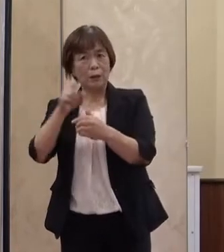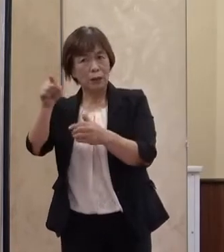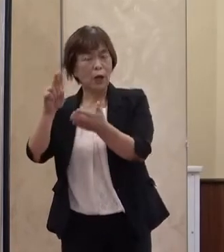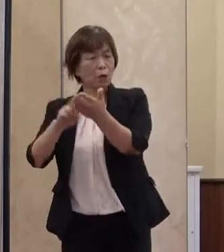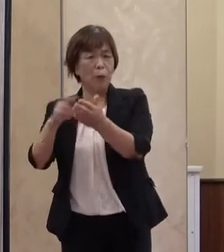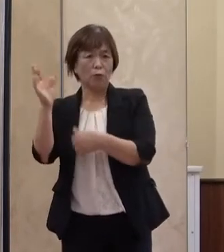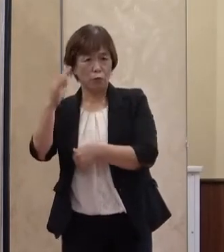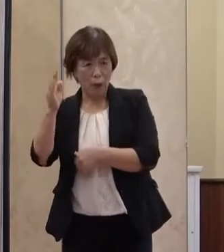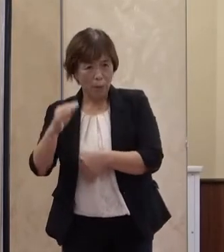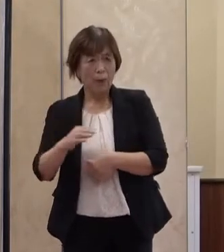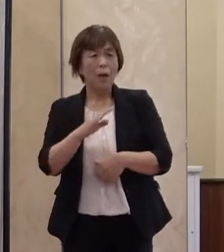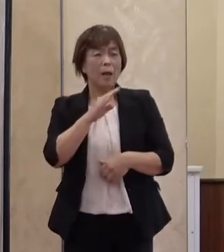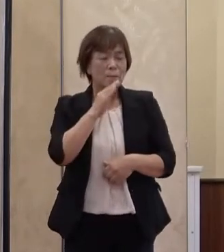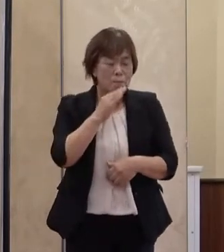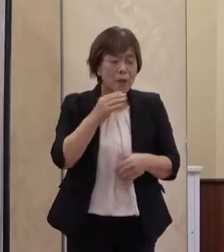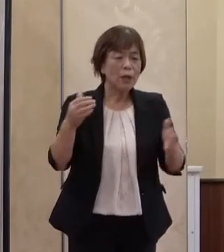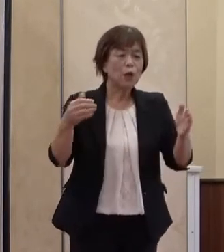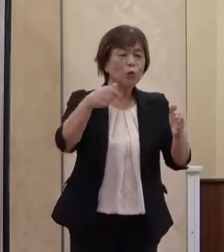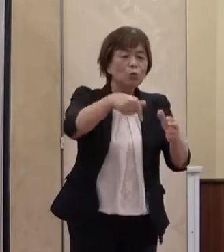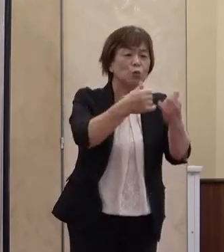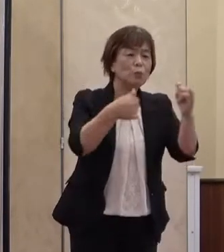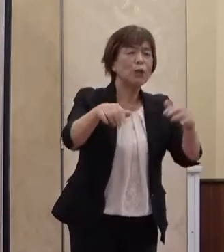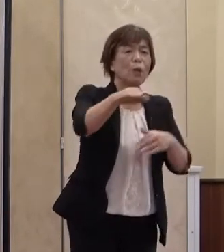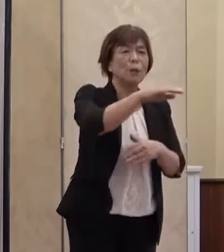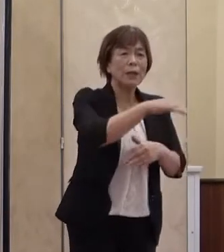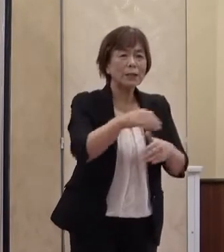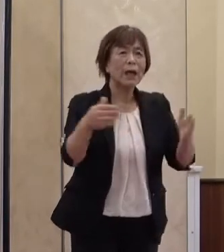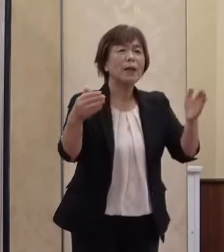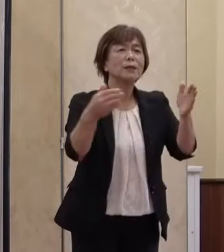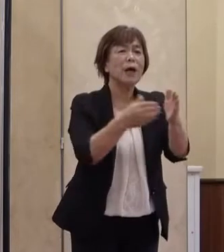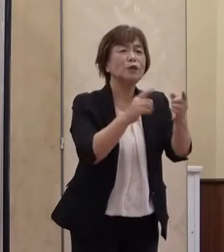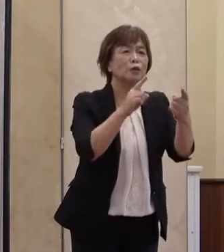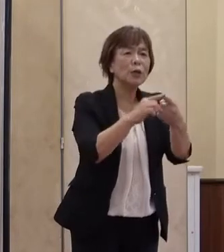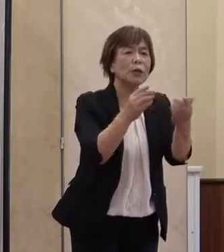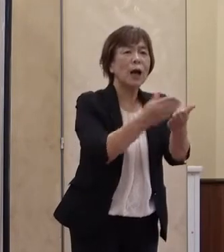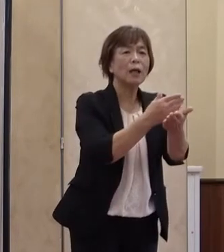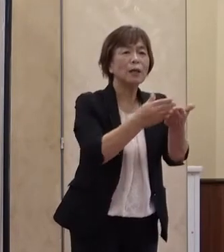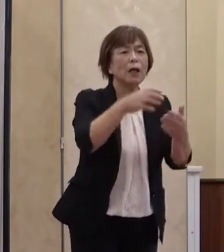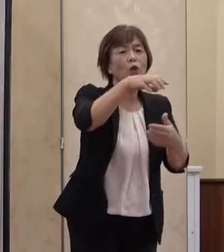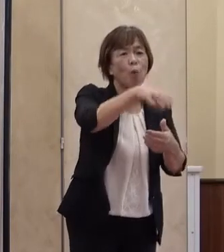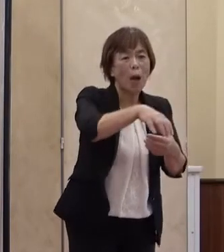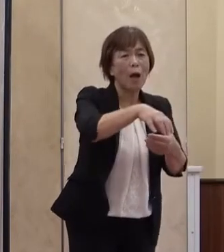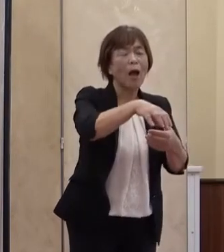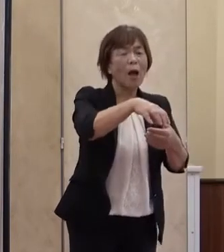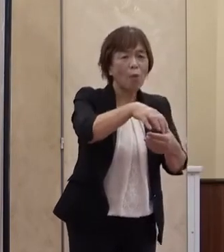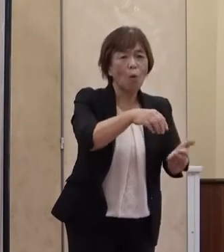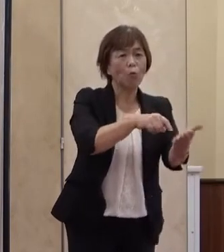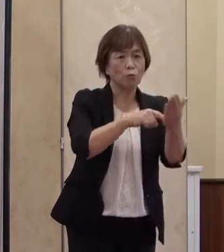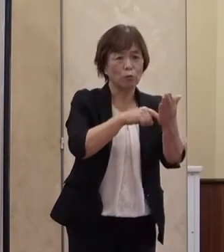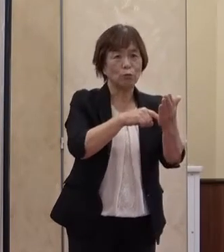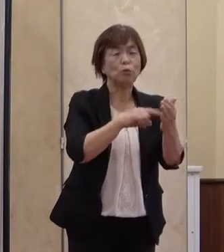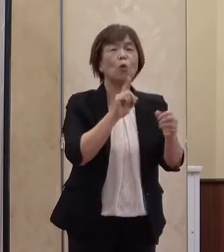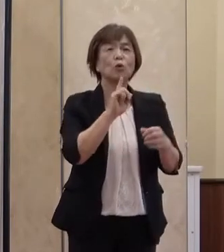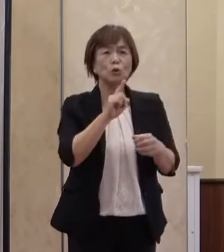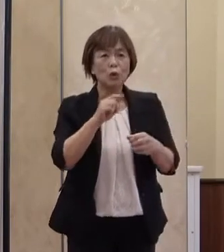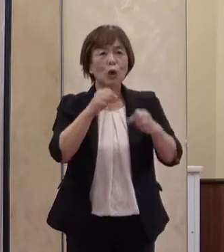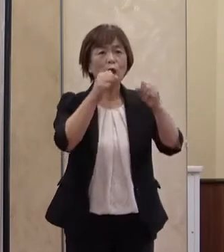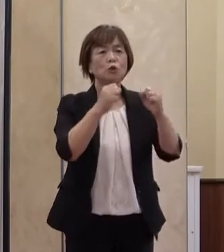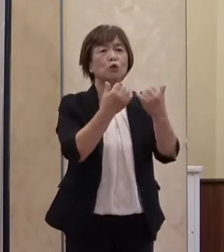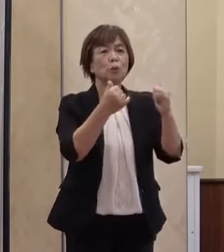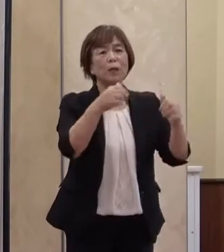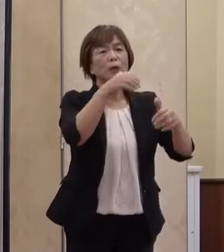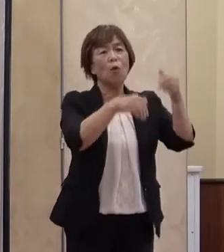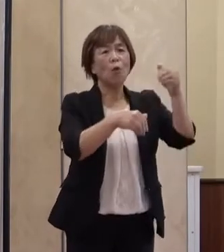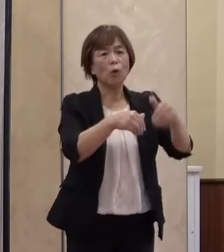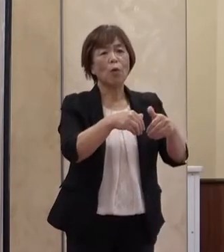民の皆さんが判断する場、つまり住民投票というのを設けるということを考えています。で、二度住民投票するということは考えてい